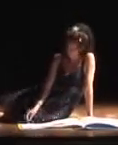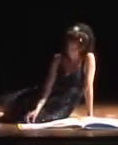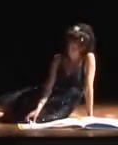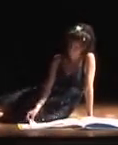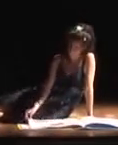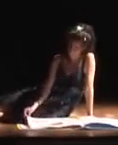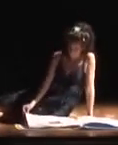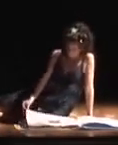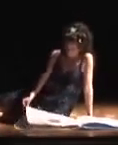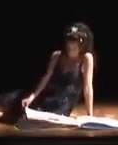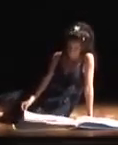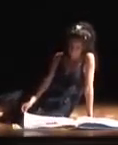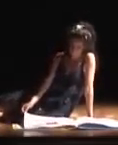grand livre.